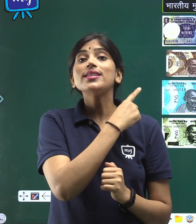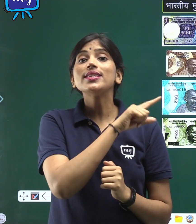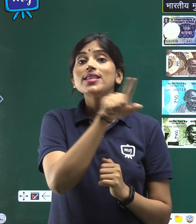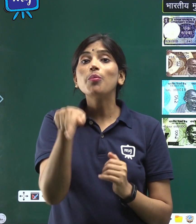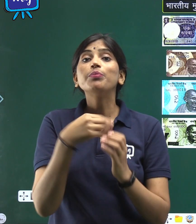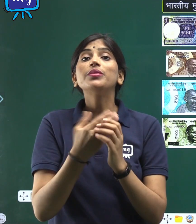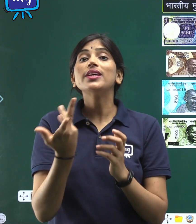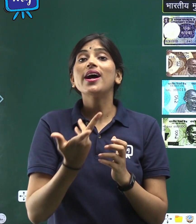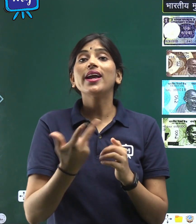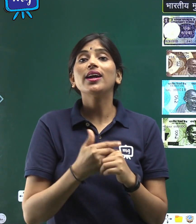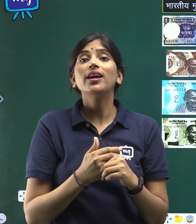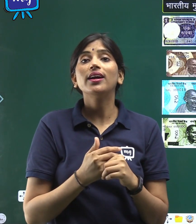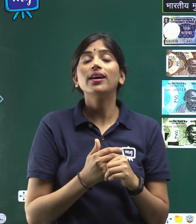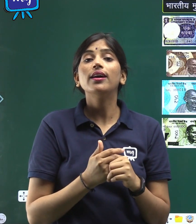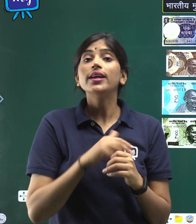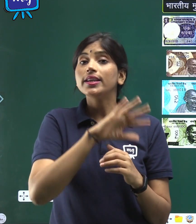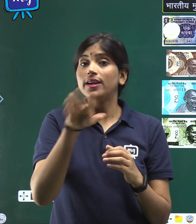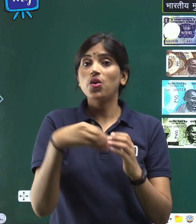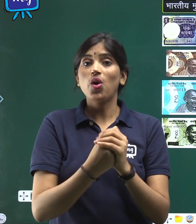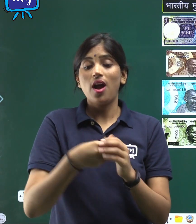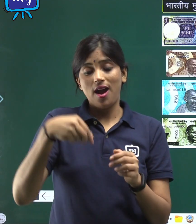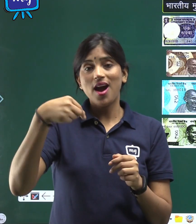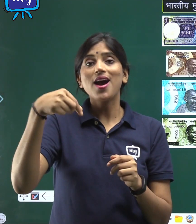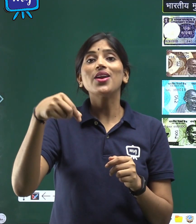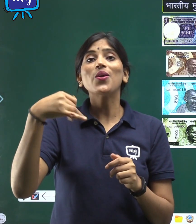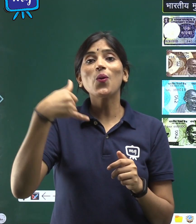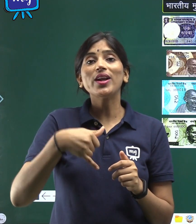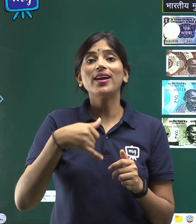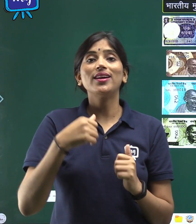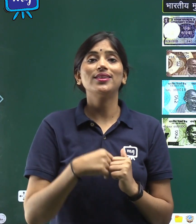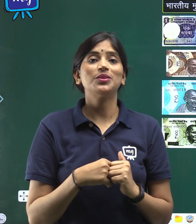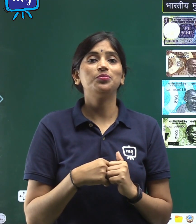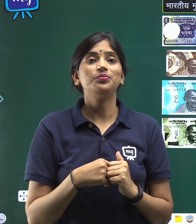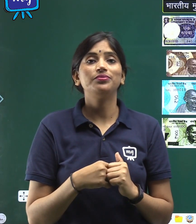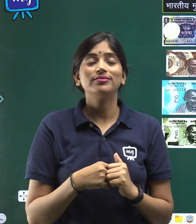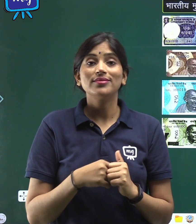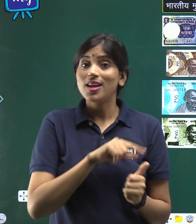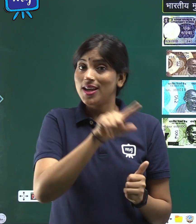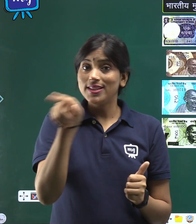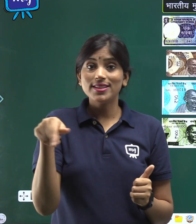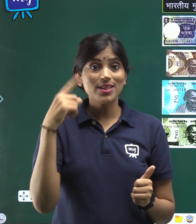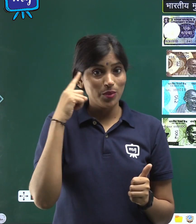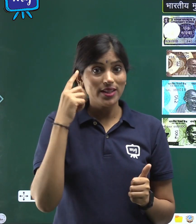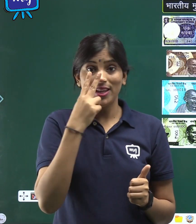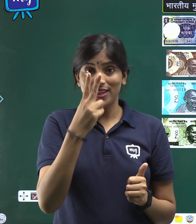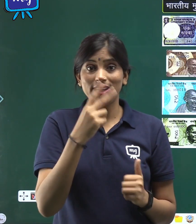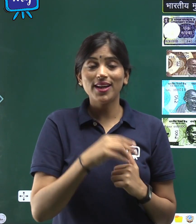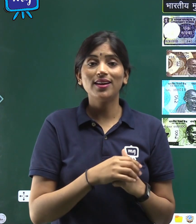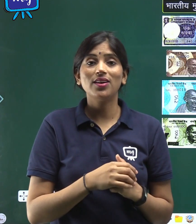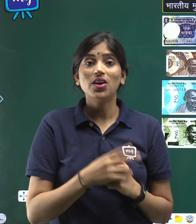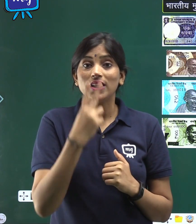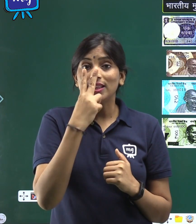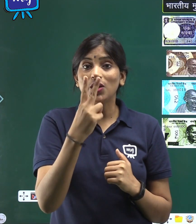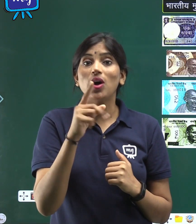है? ये सब नोट हैं। सबने देखे हैं ना?